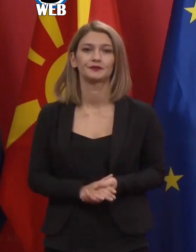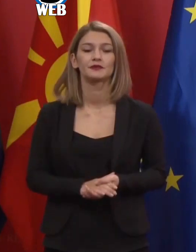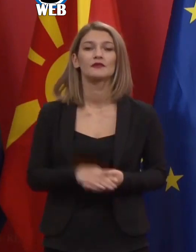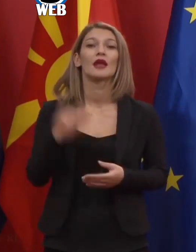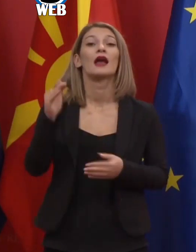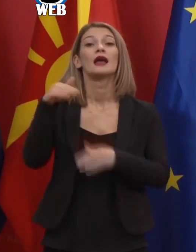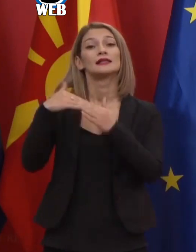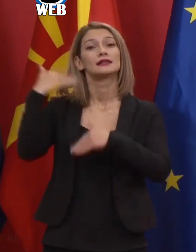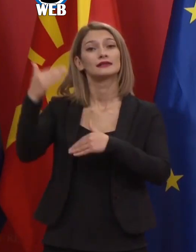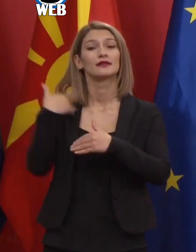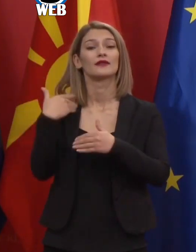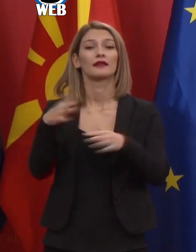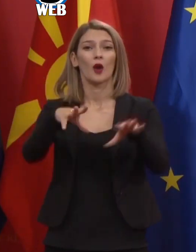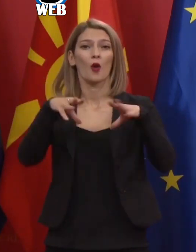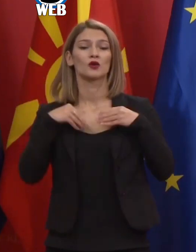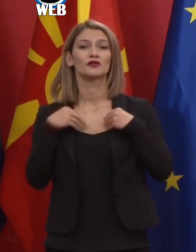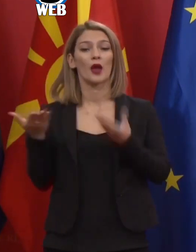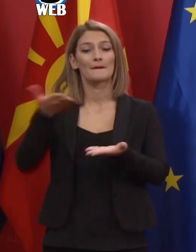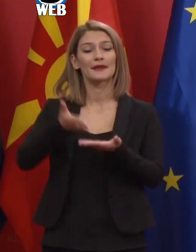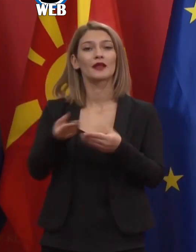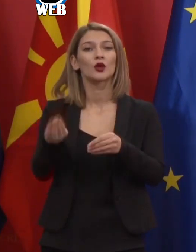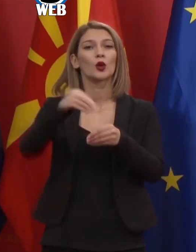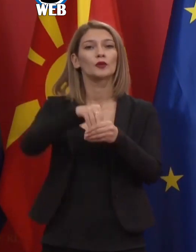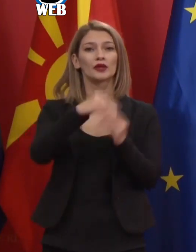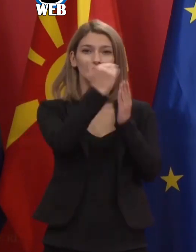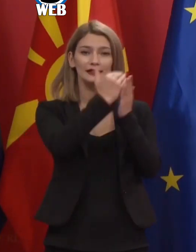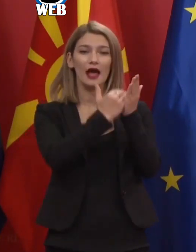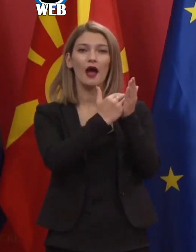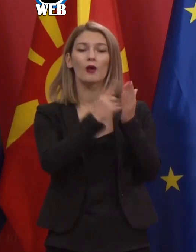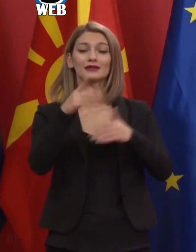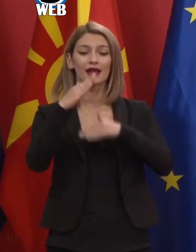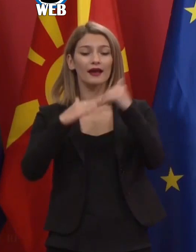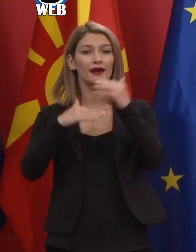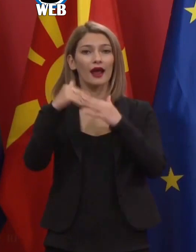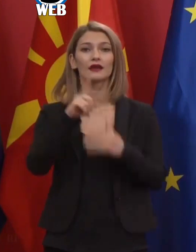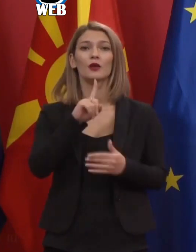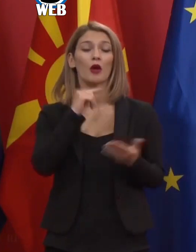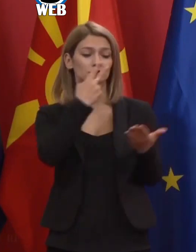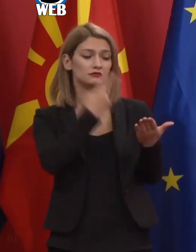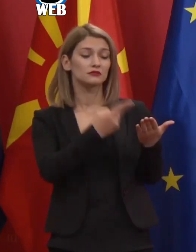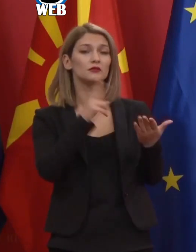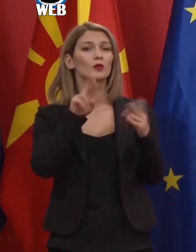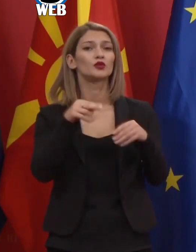владата го усвои предлог законот за изменување и дополнување на законот за градење, со кој се предвидува